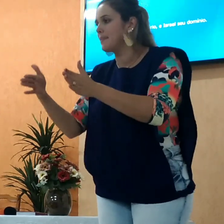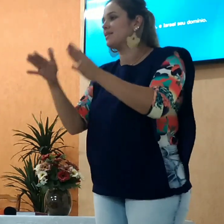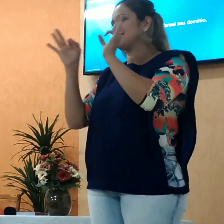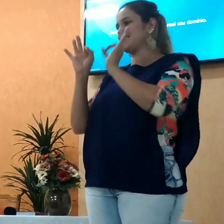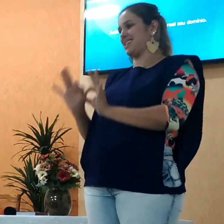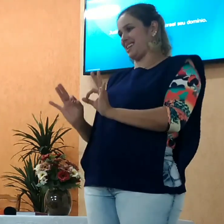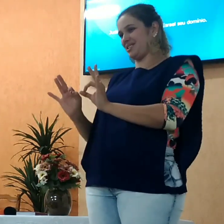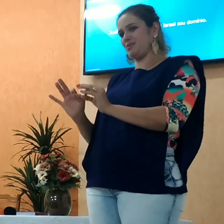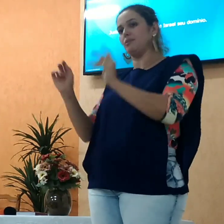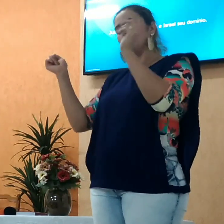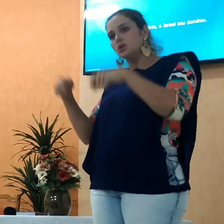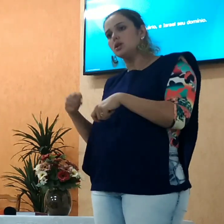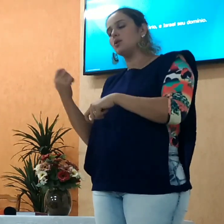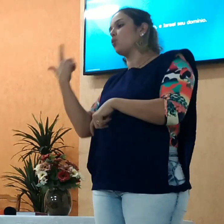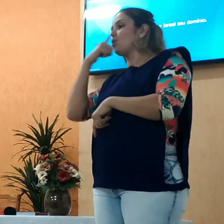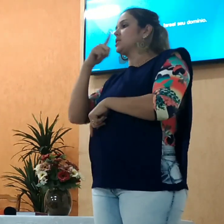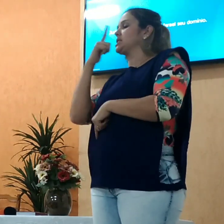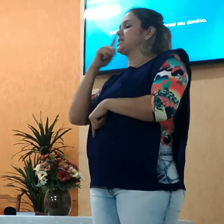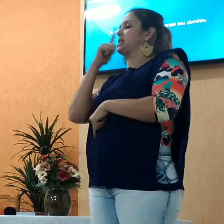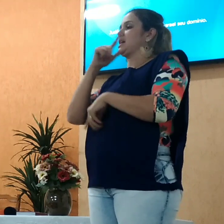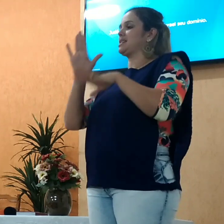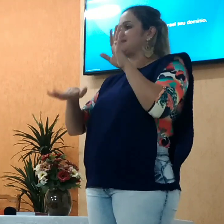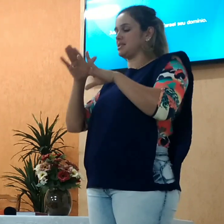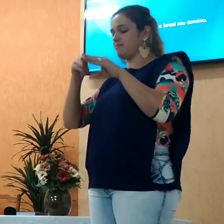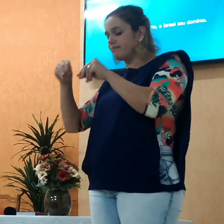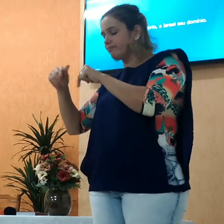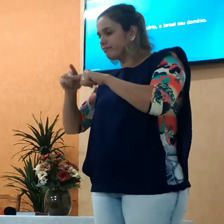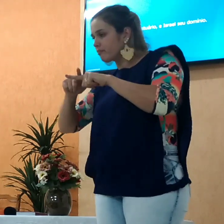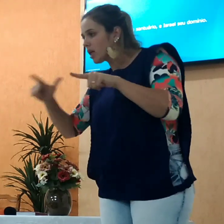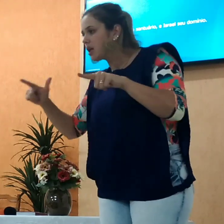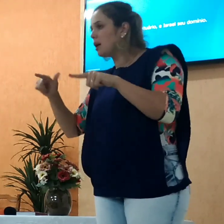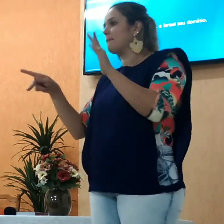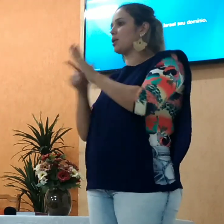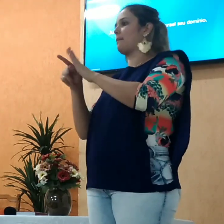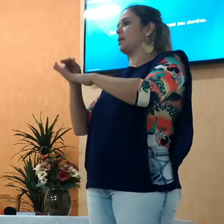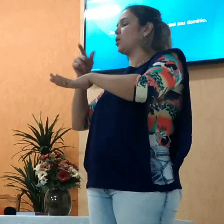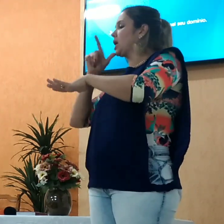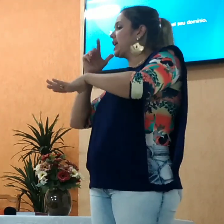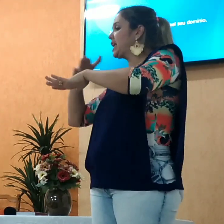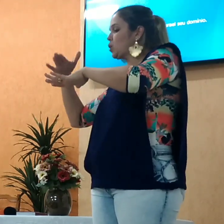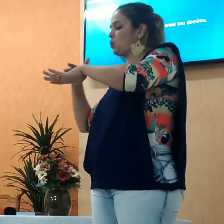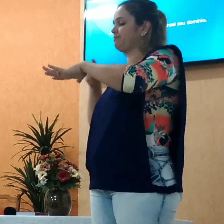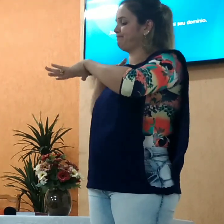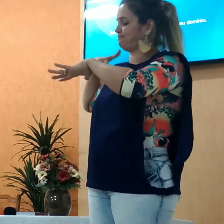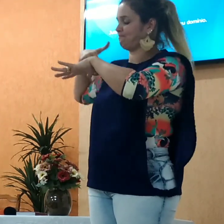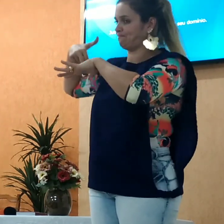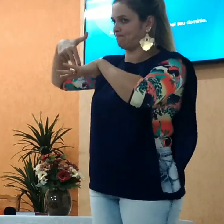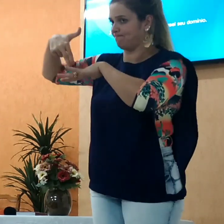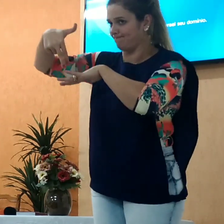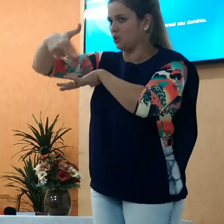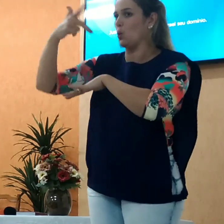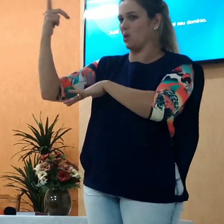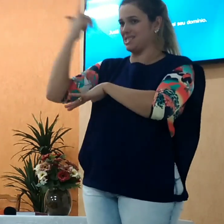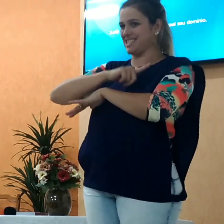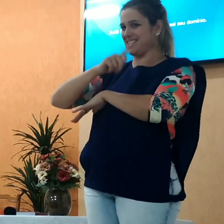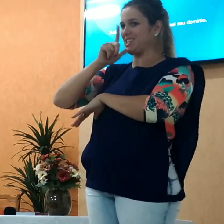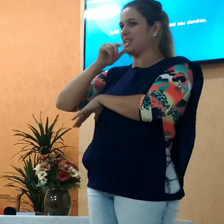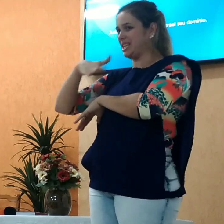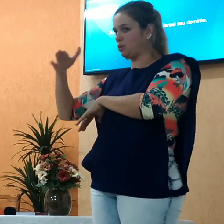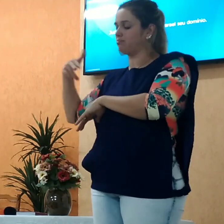para que ele pudesse vencer o deserto, atravessar o Jordão e receber aquelas promessas, a